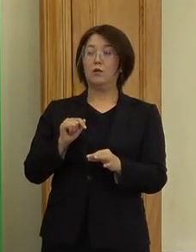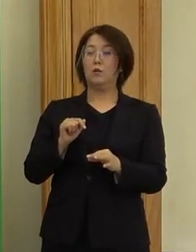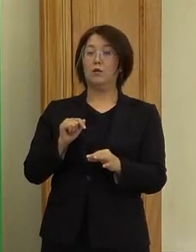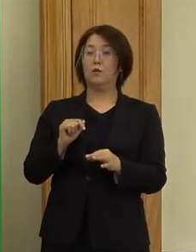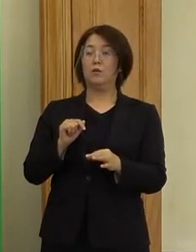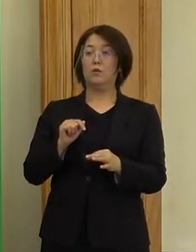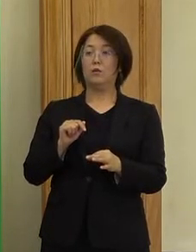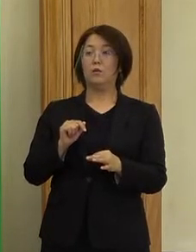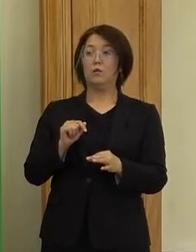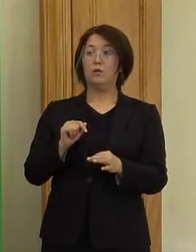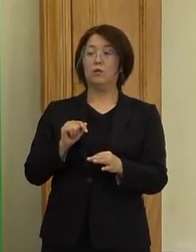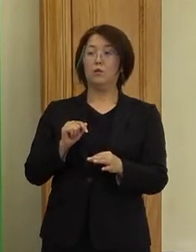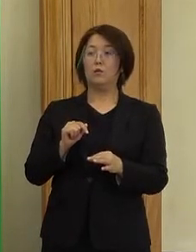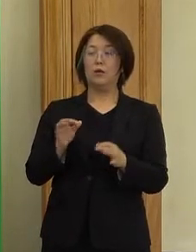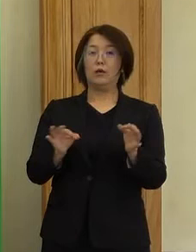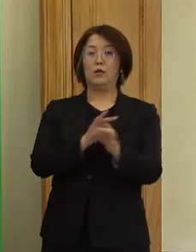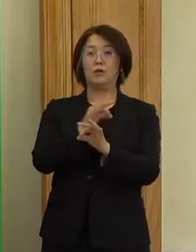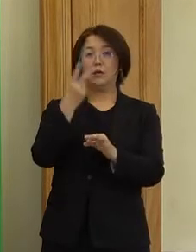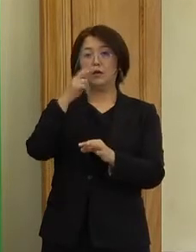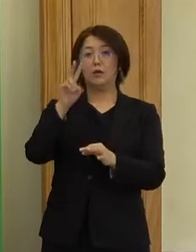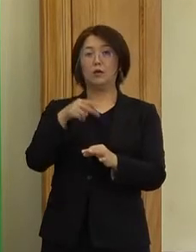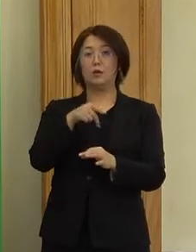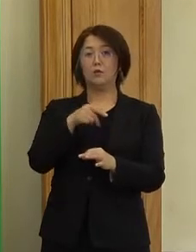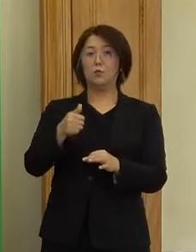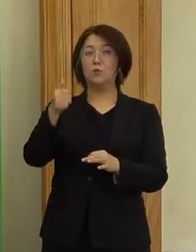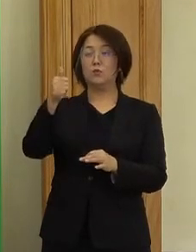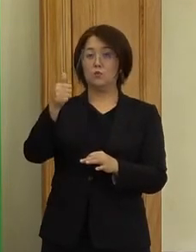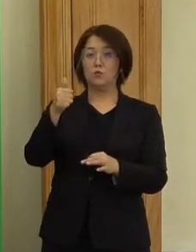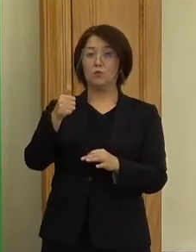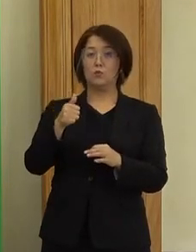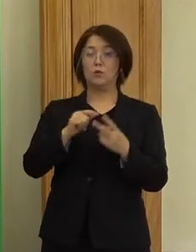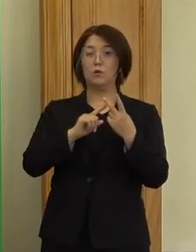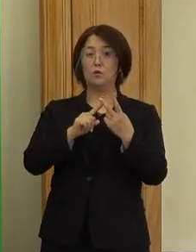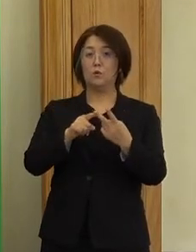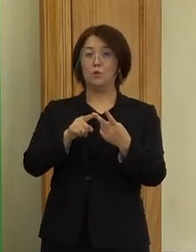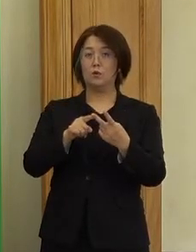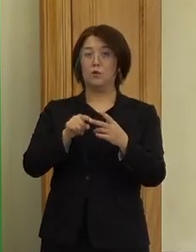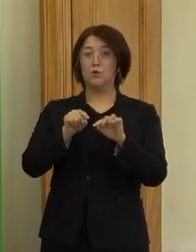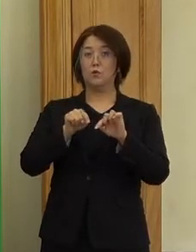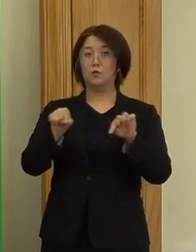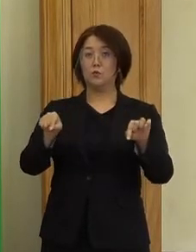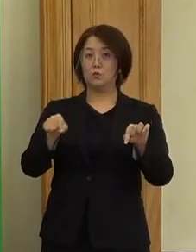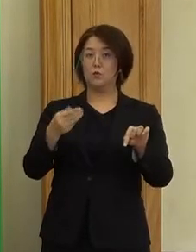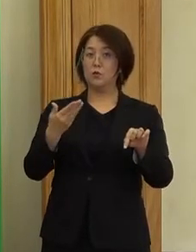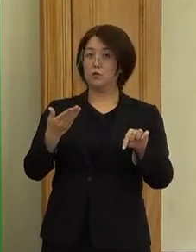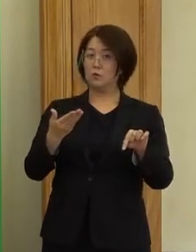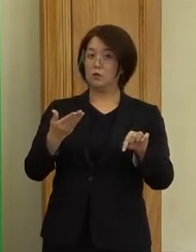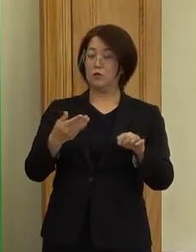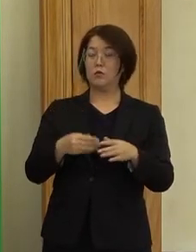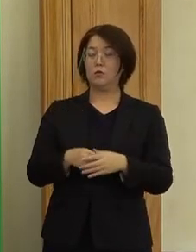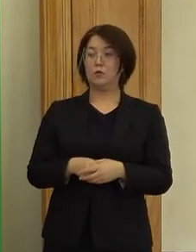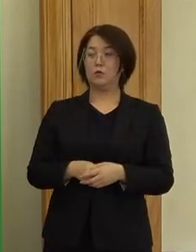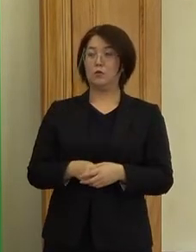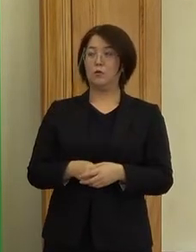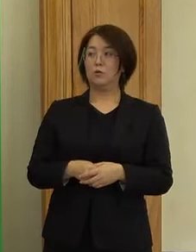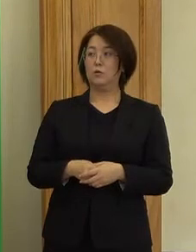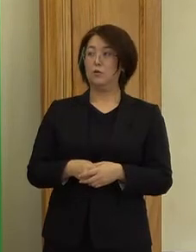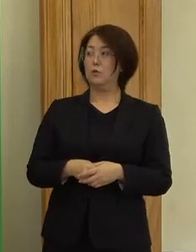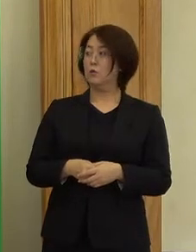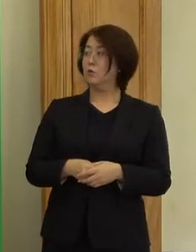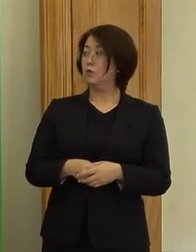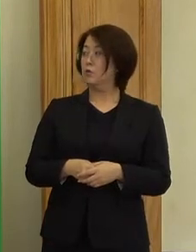県外では経営管理部長が出される通知でよかったでしたかね。すいません、